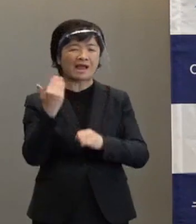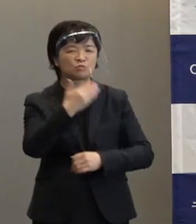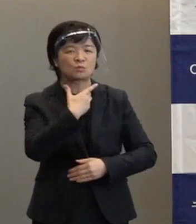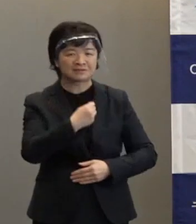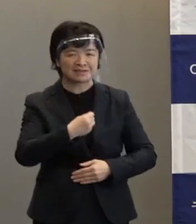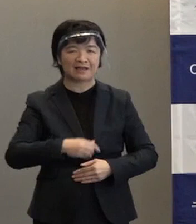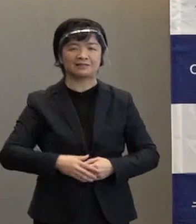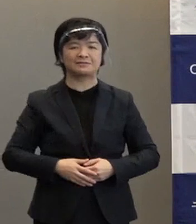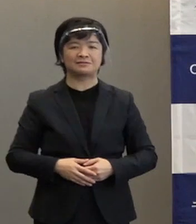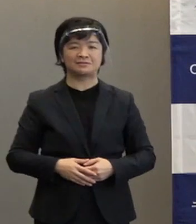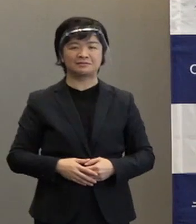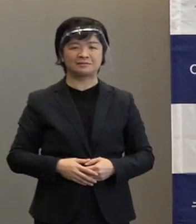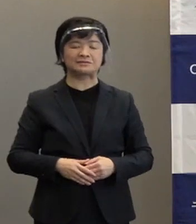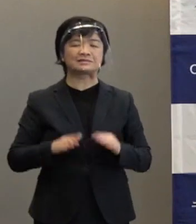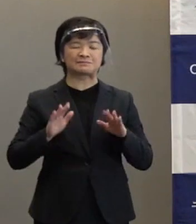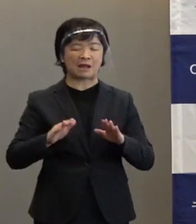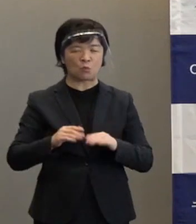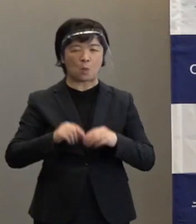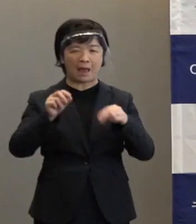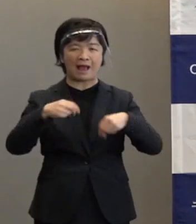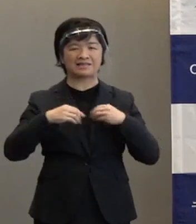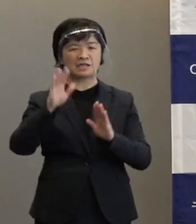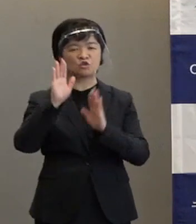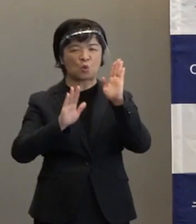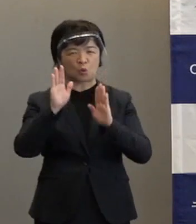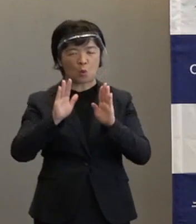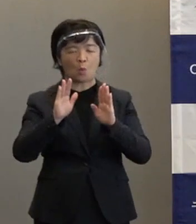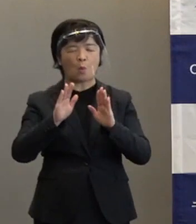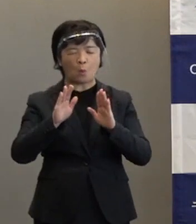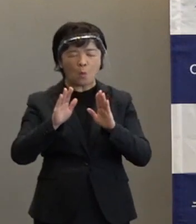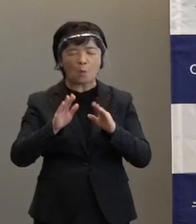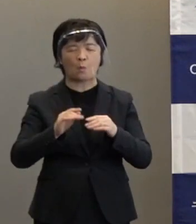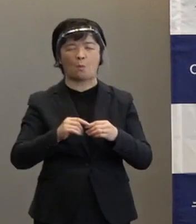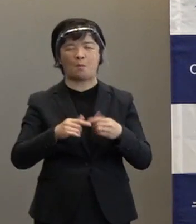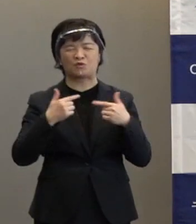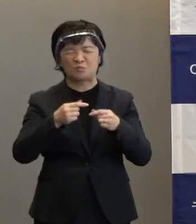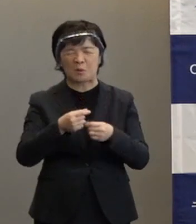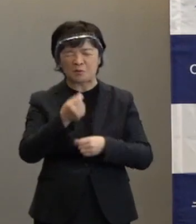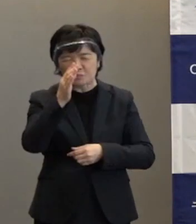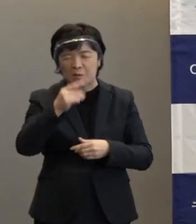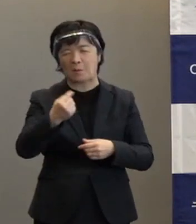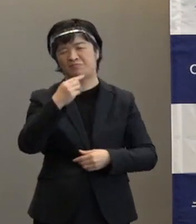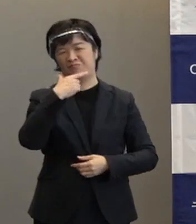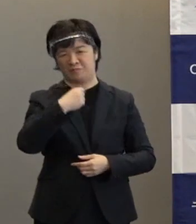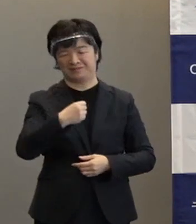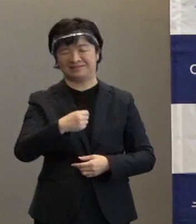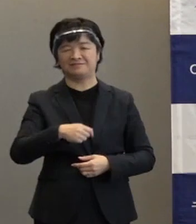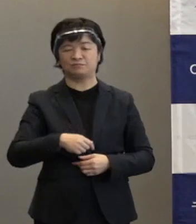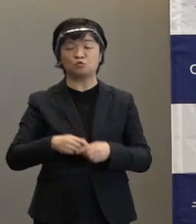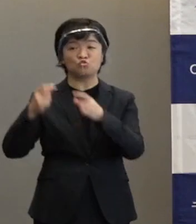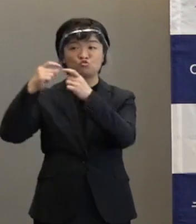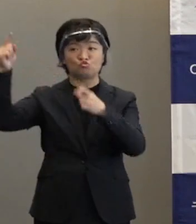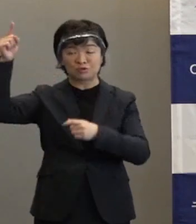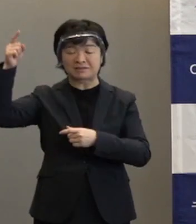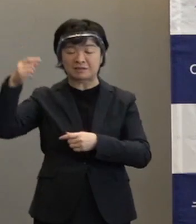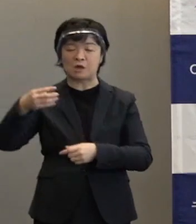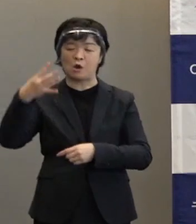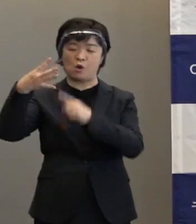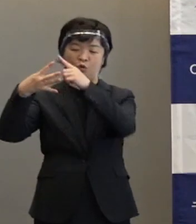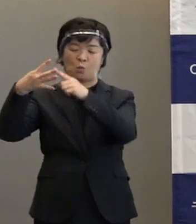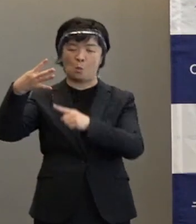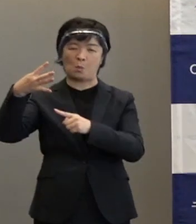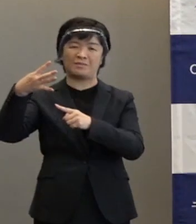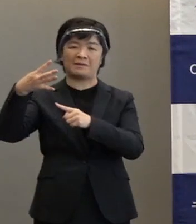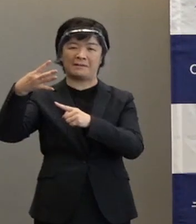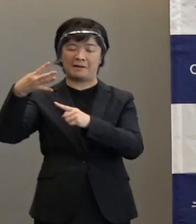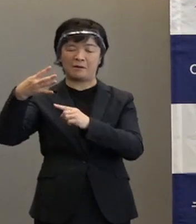現在のコロナの感染状況を どう見てらっしゃるか、毎回で申し訳ないんですけど、はい、ということと、 と、国が新設した4段階の感染状況の